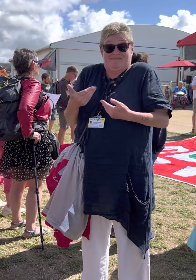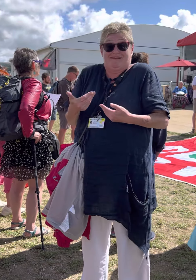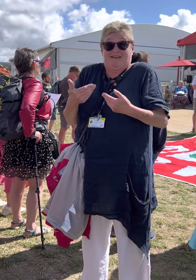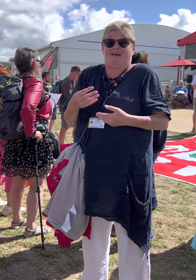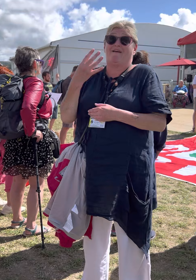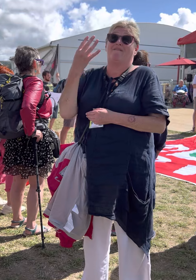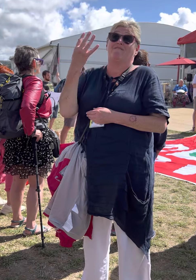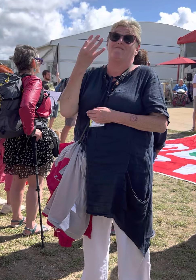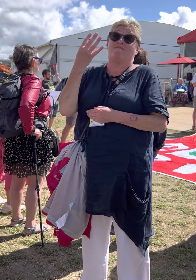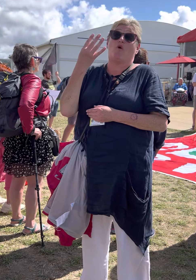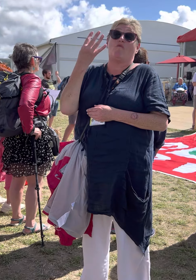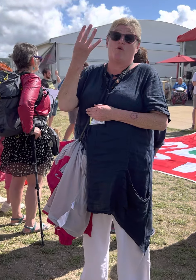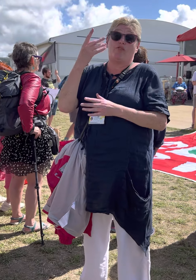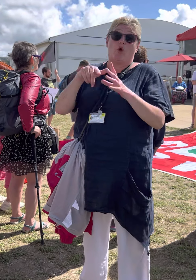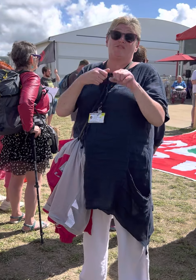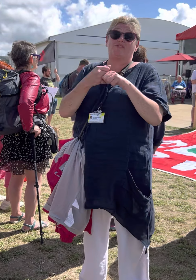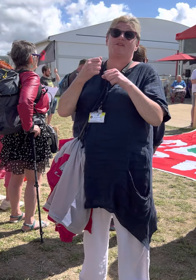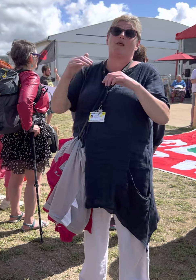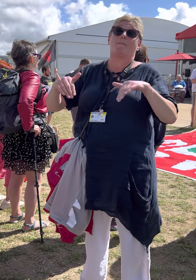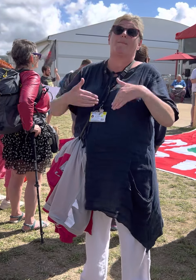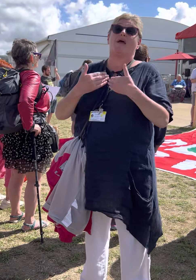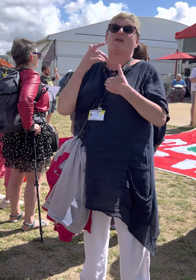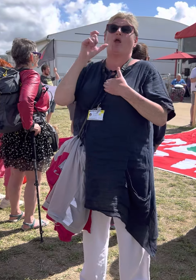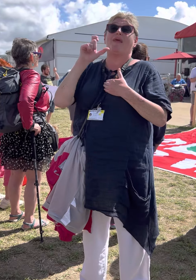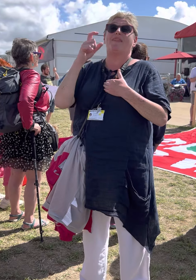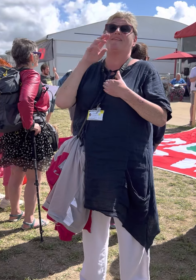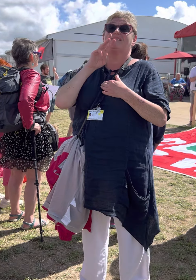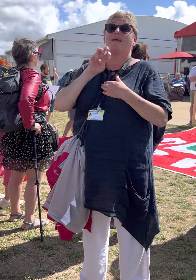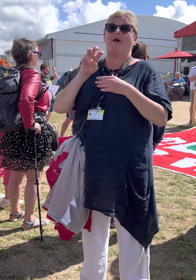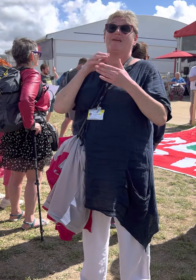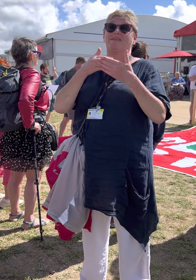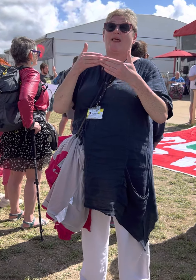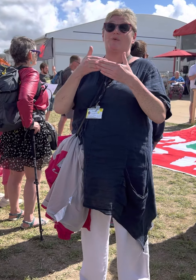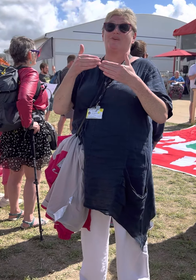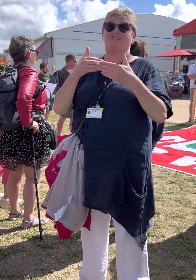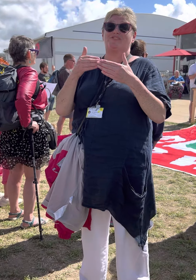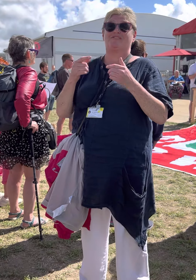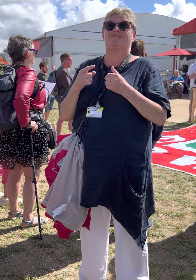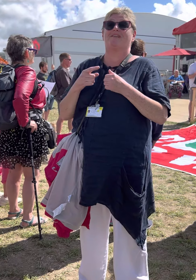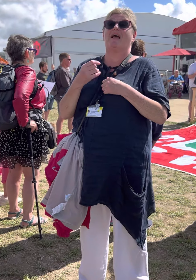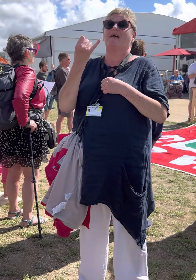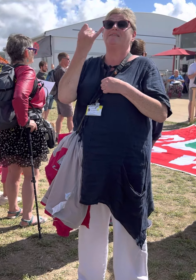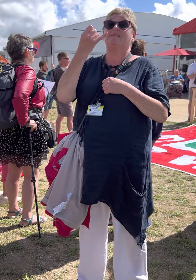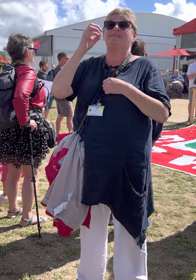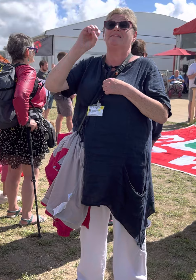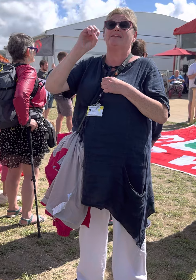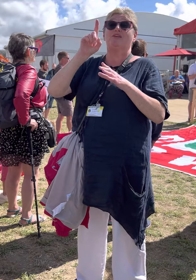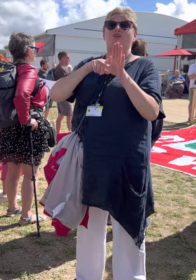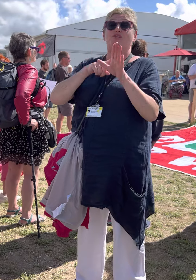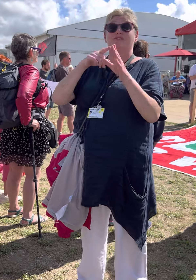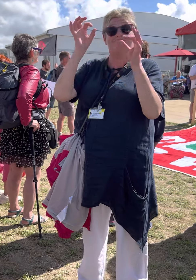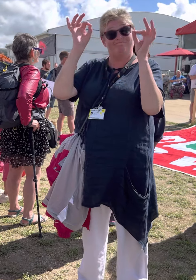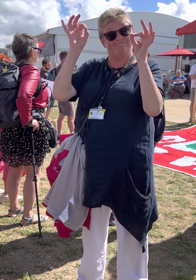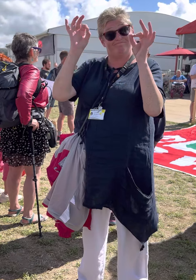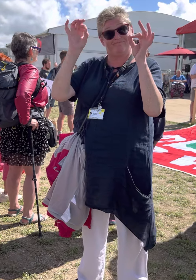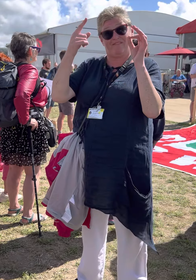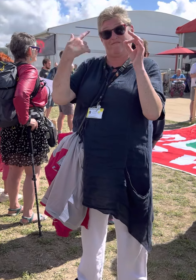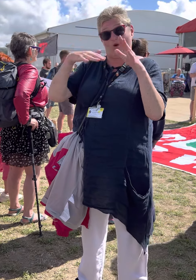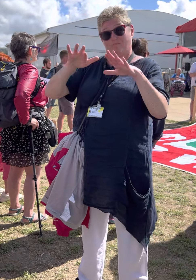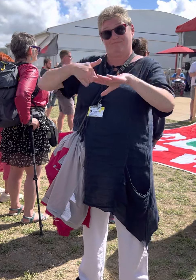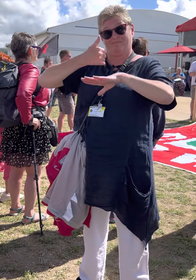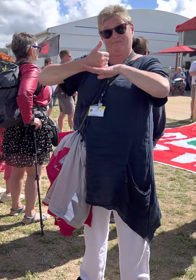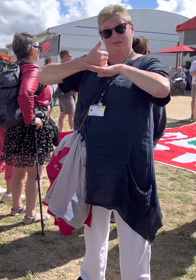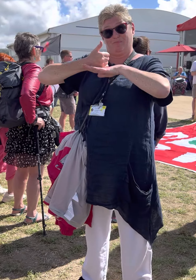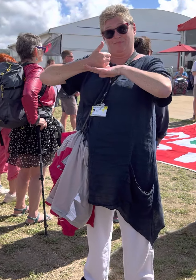y 4 o Awst yw penblwydd Cymdeithas yr Iaith, ac eleni mae hynny'n nodi 60 mlynedd yn union ers i ni gael